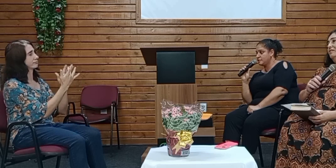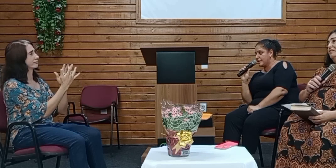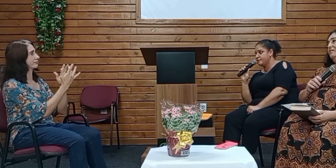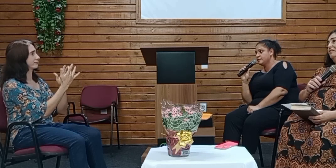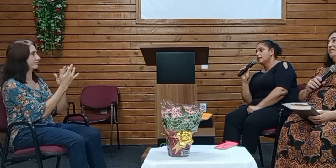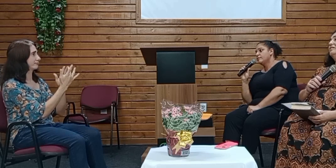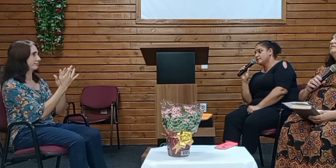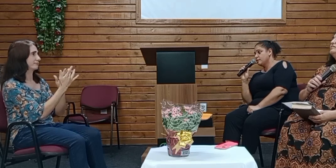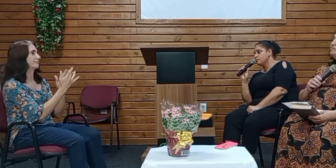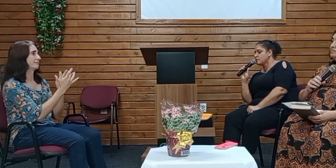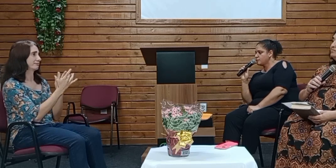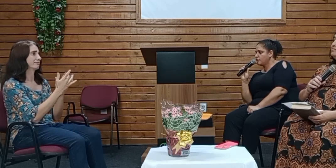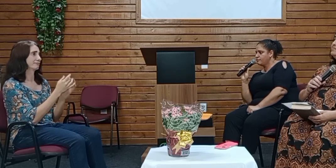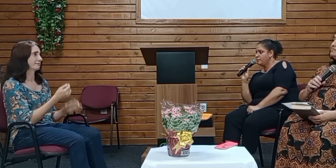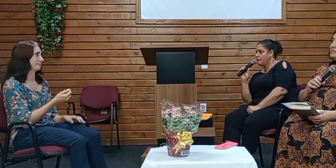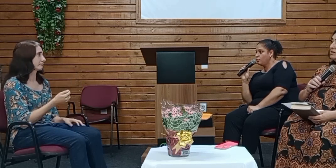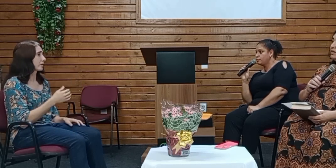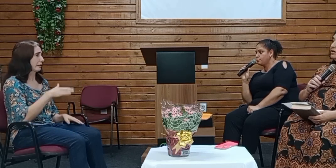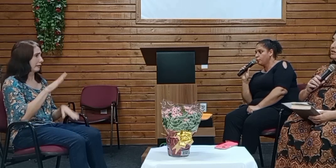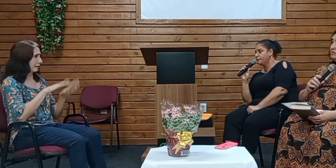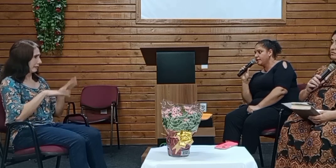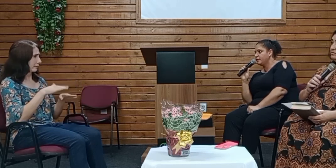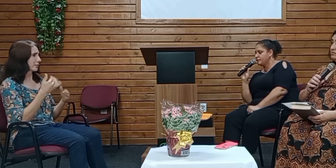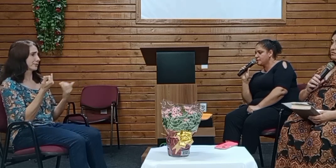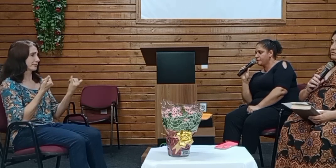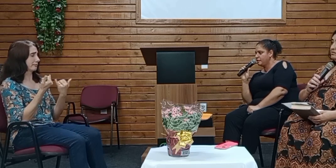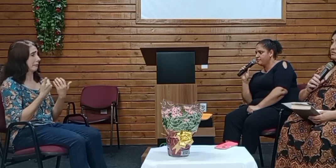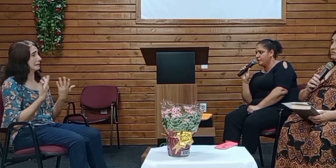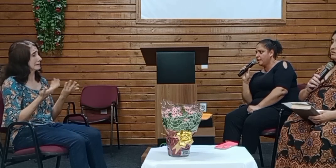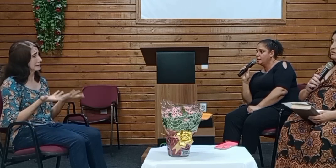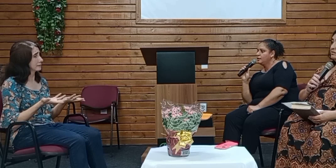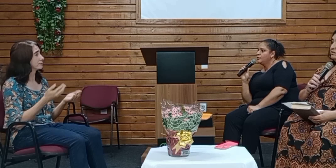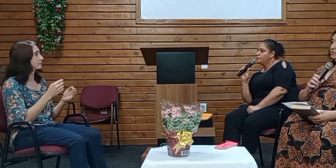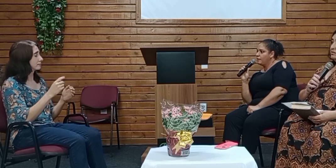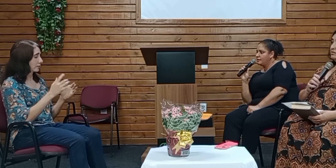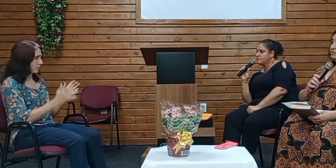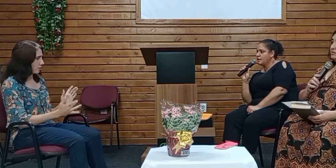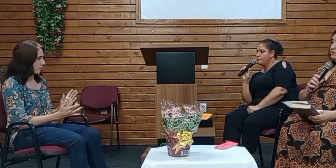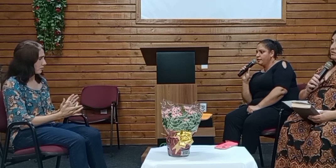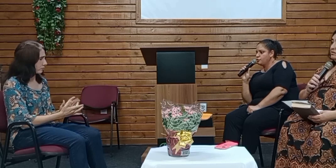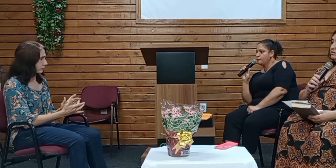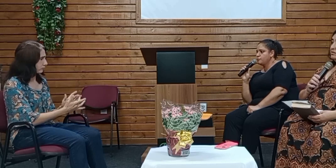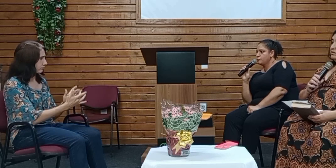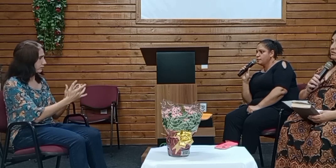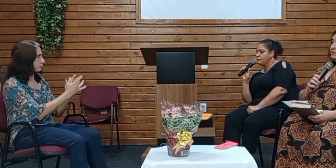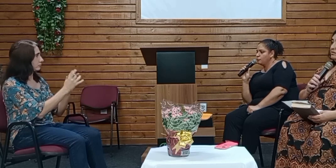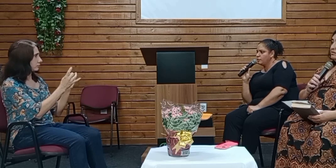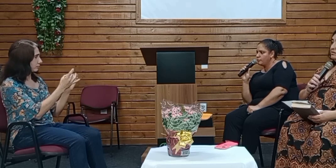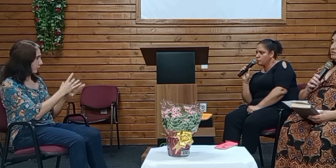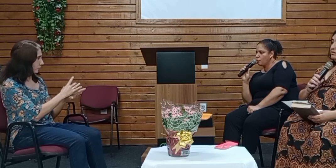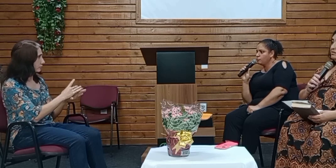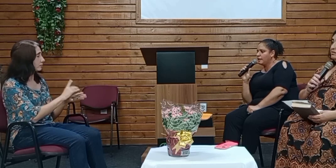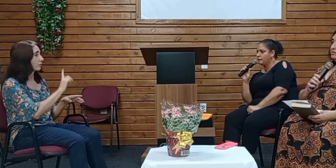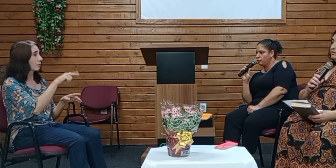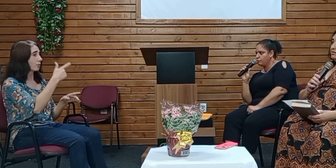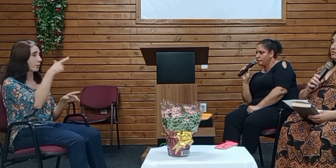aprender sinais. Mas tem uns que a família tipo obriga eles a aprender a falar. Mas é bem difícil. Tudo depende